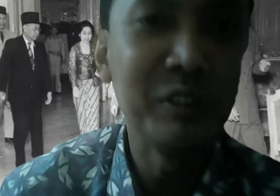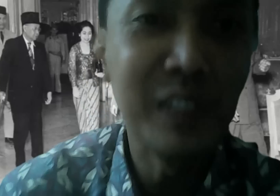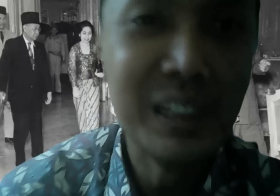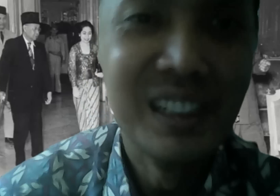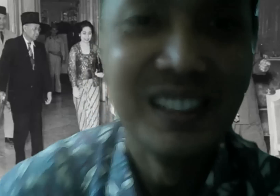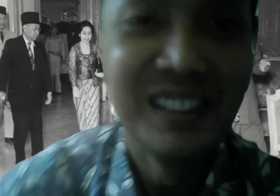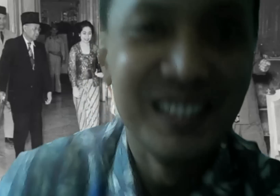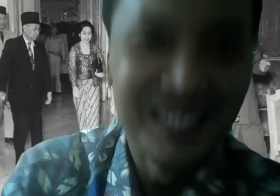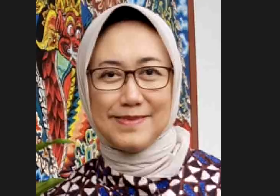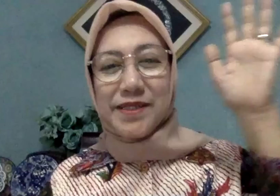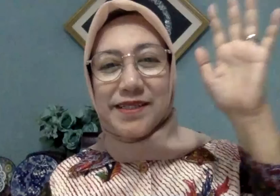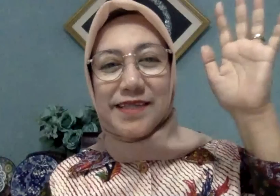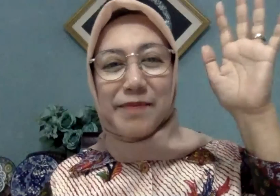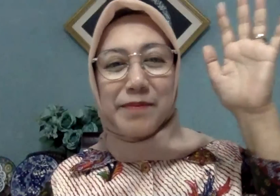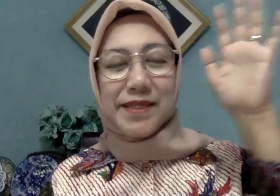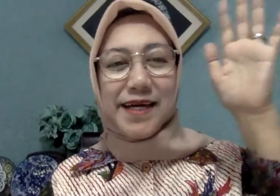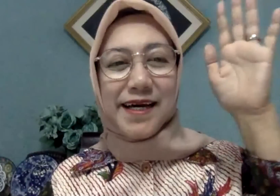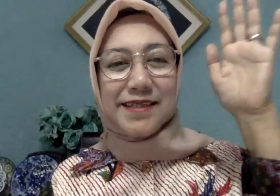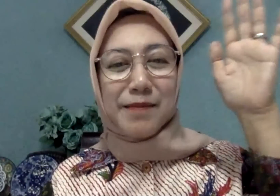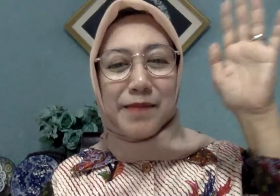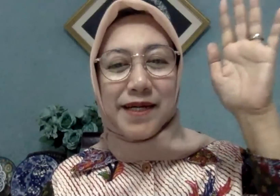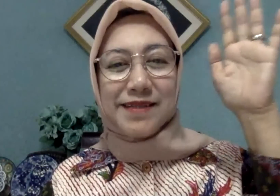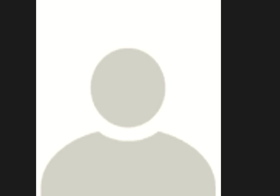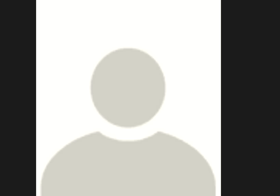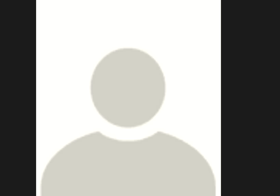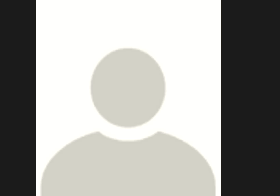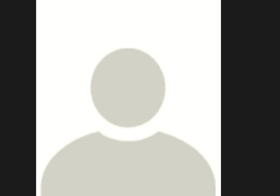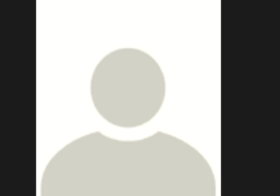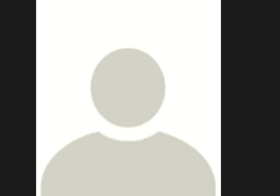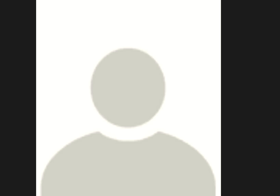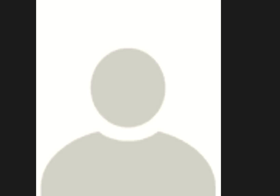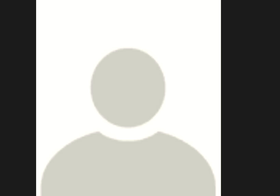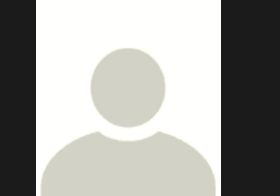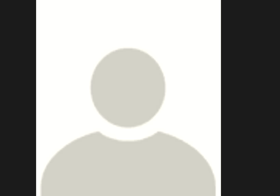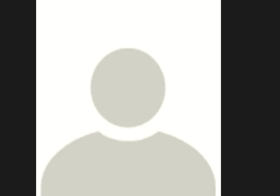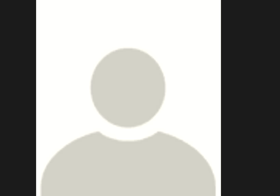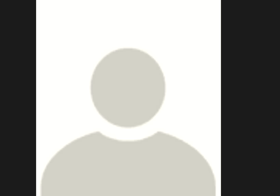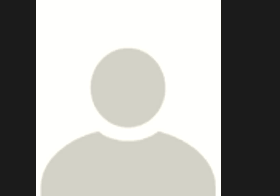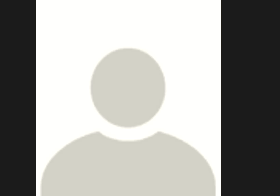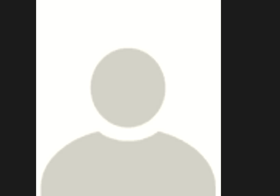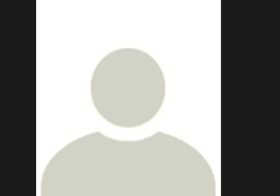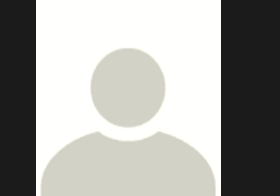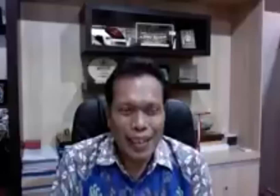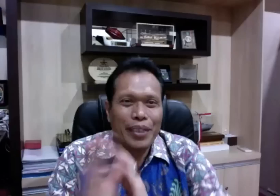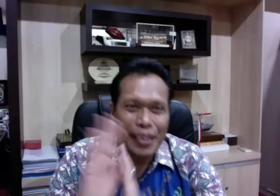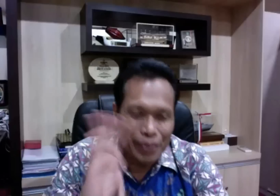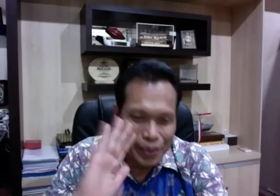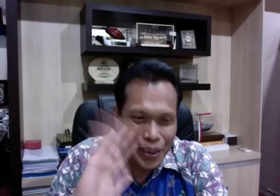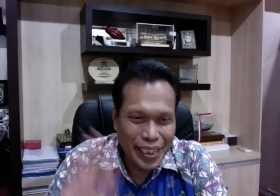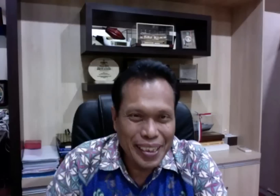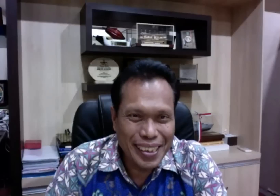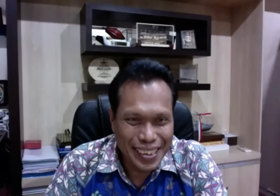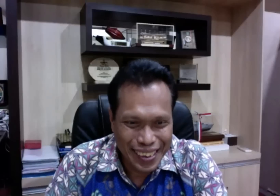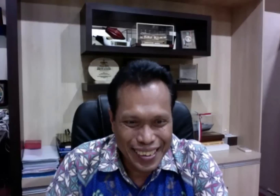Vivi. Sami-sami, saya pamit ya. Selamat. Iya, Ibu Vivi, terima kasih ya. Terima kasih. Have a nice weekend,